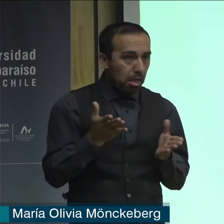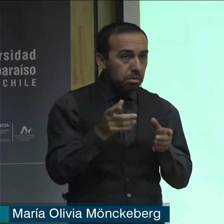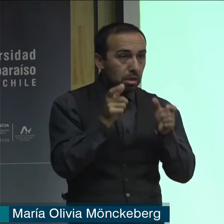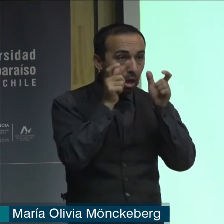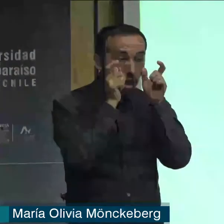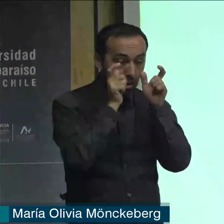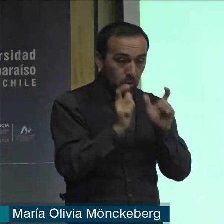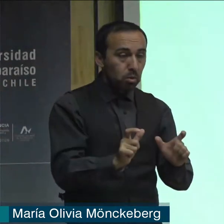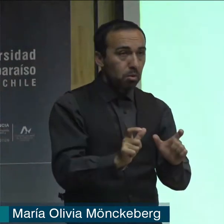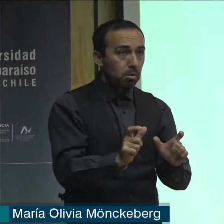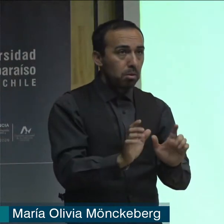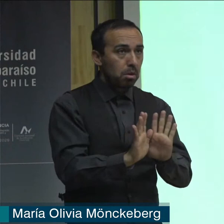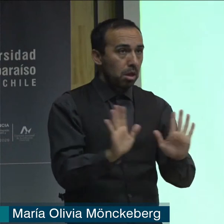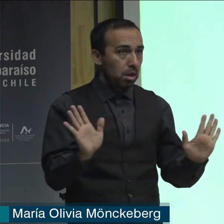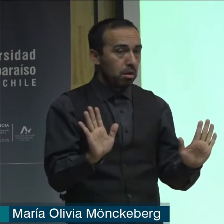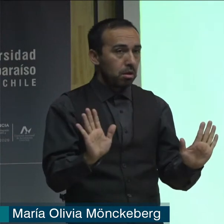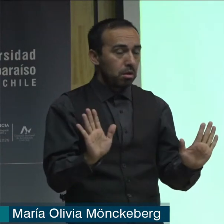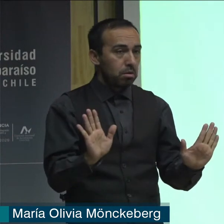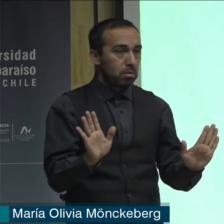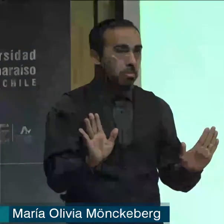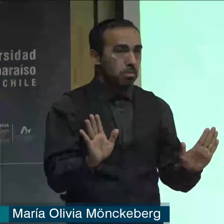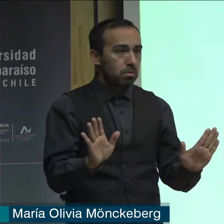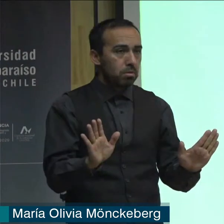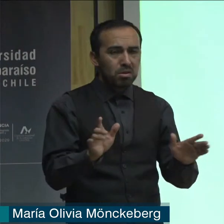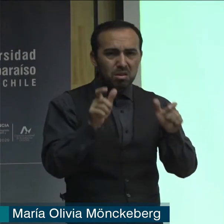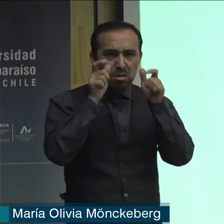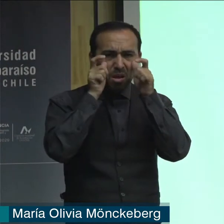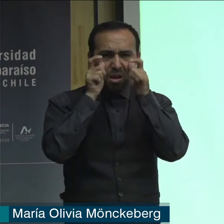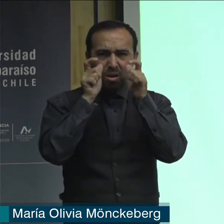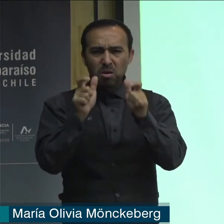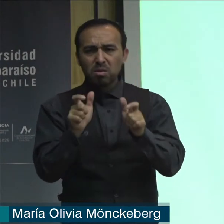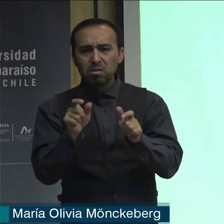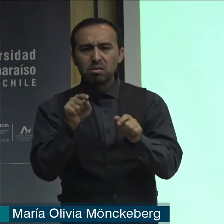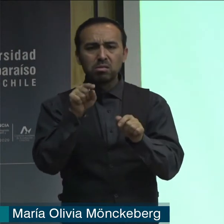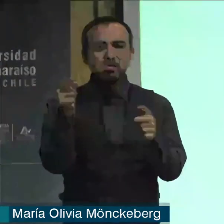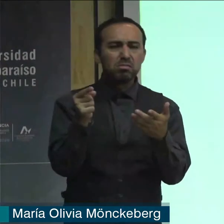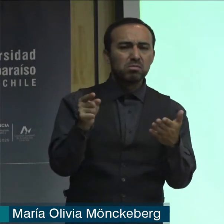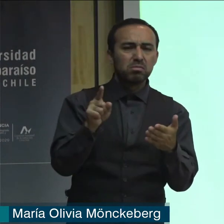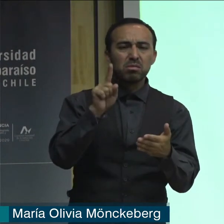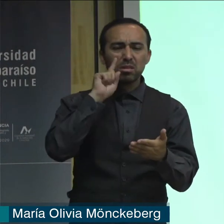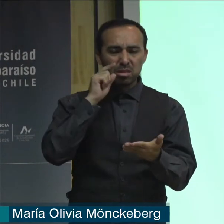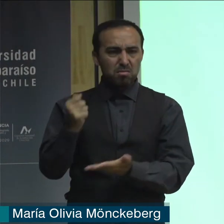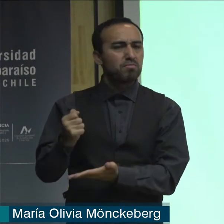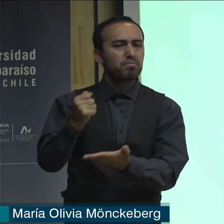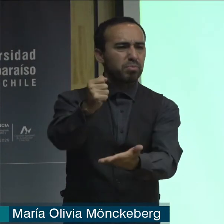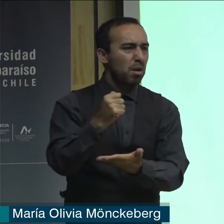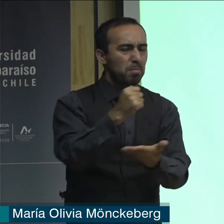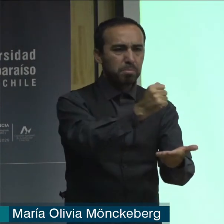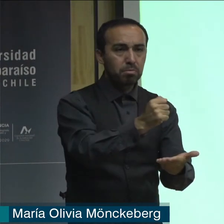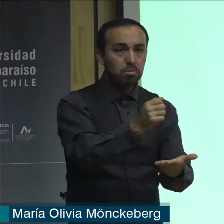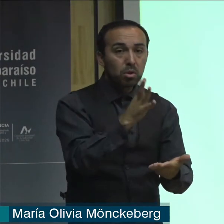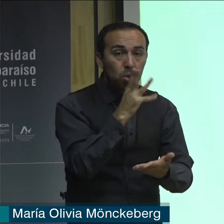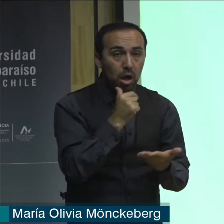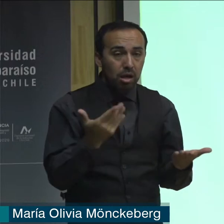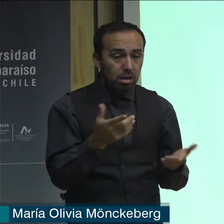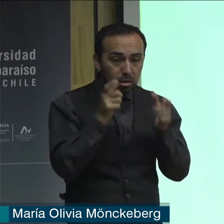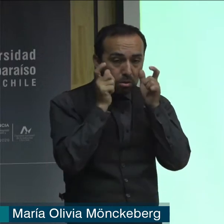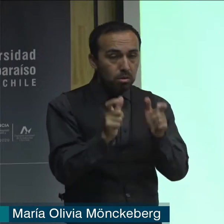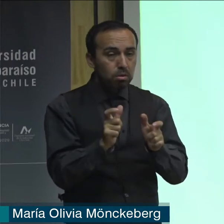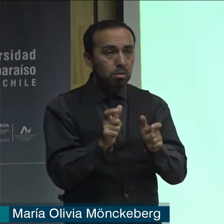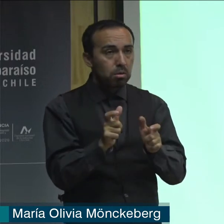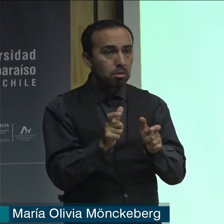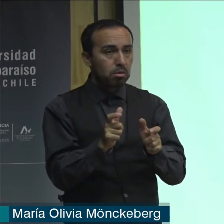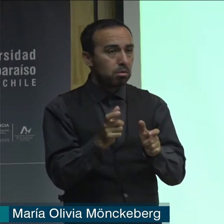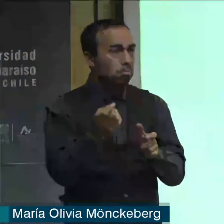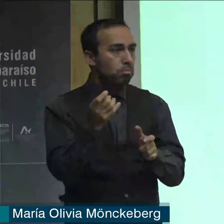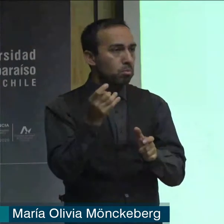momento al no haber controles de a quién le llegaba sino solo apuntaba